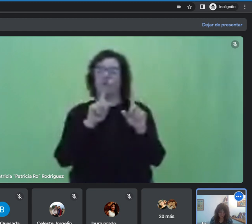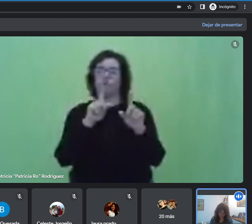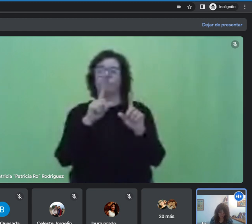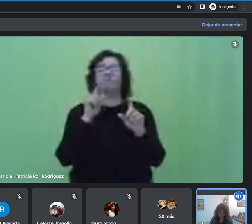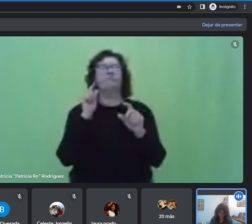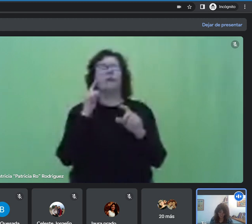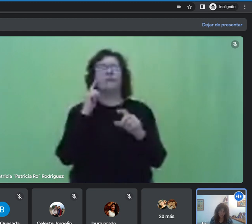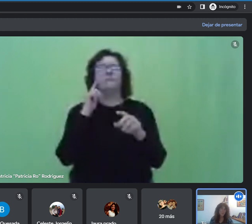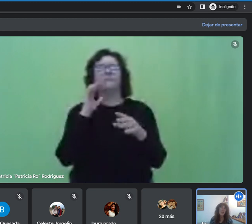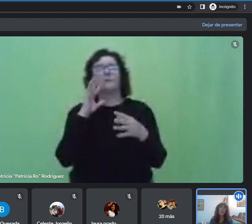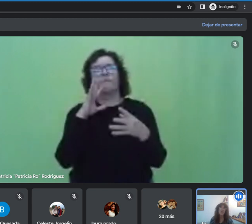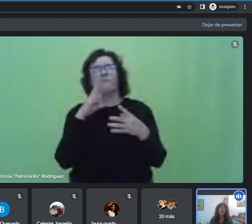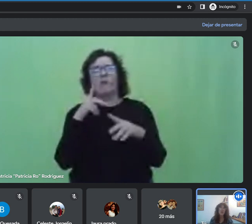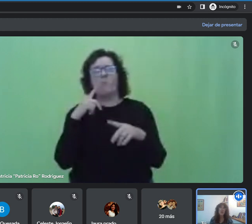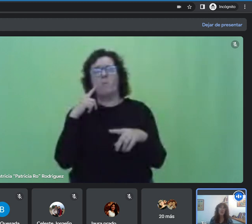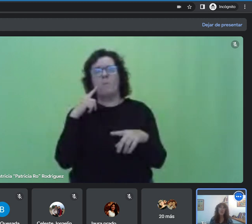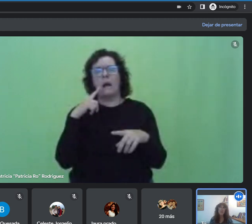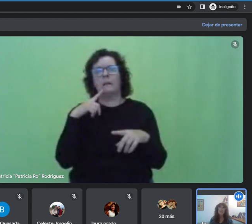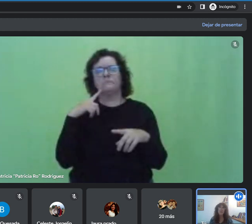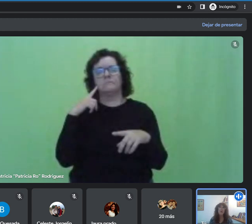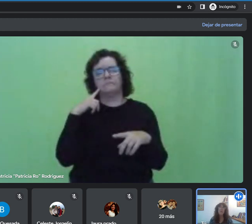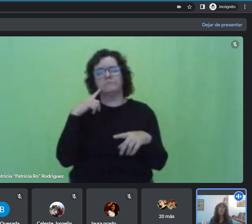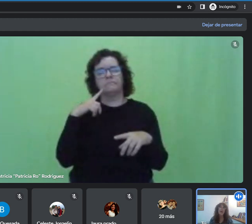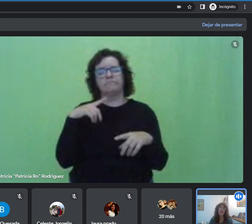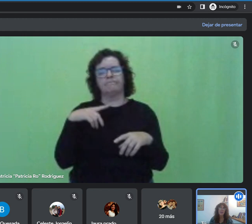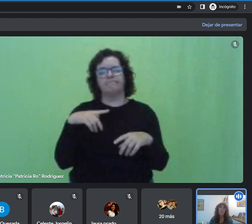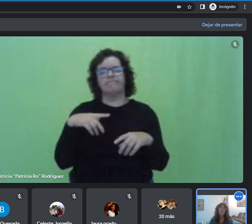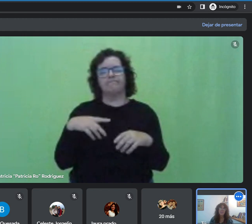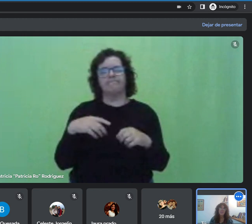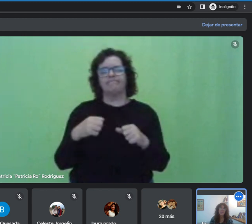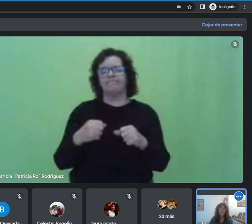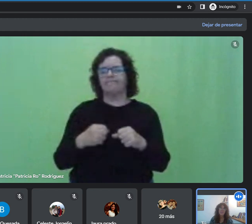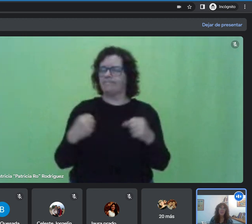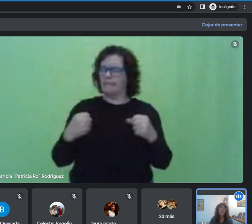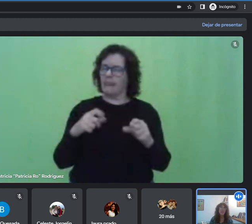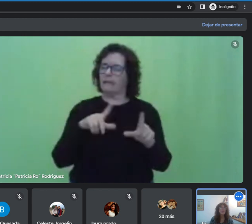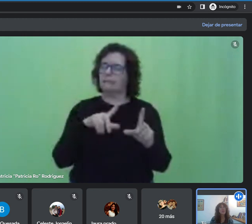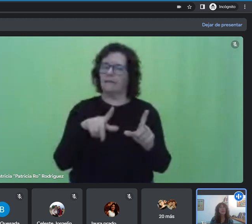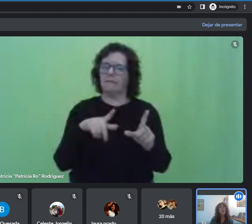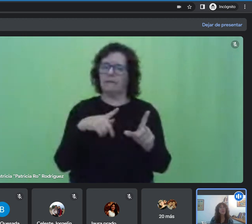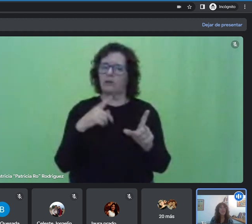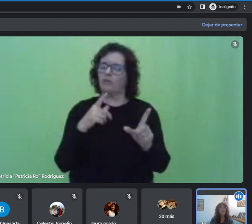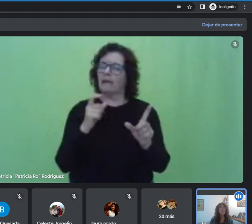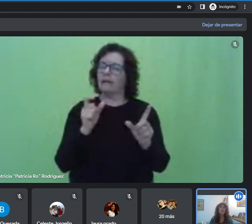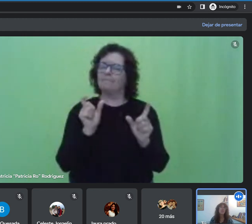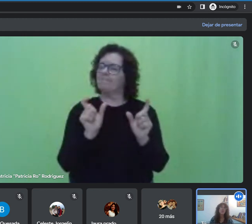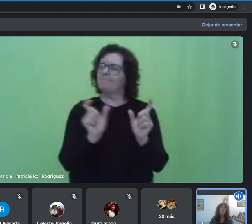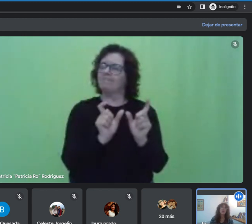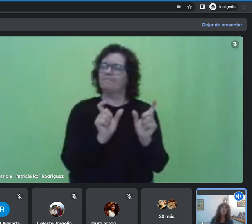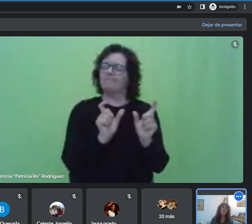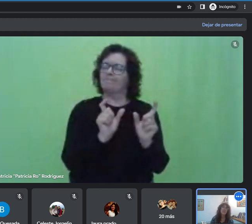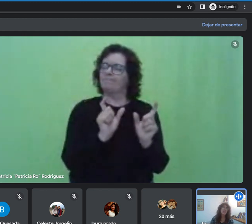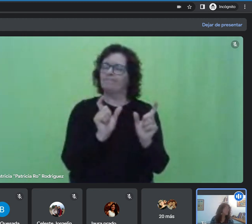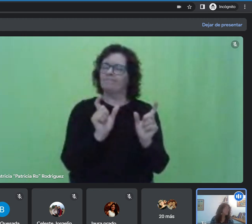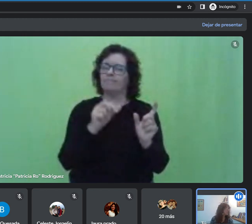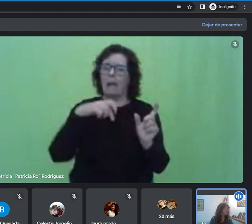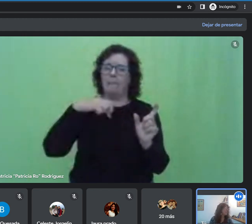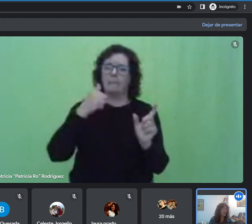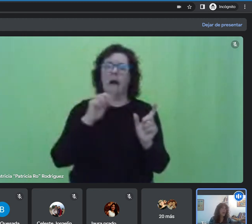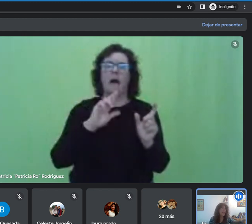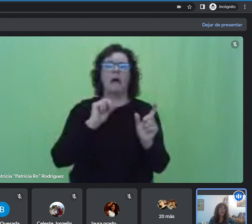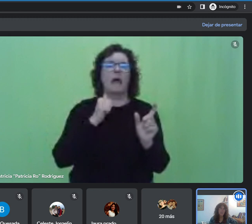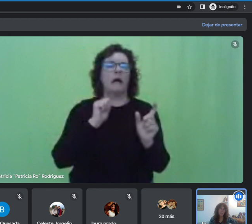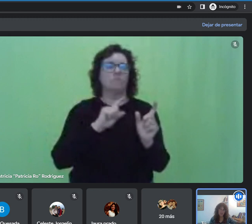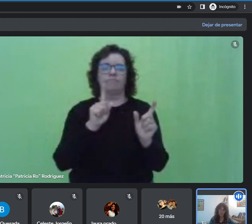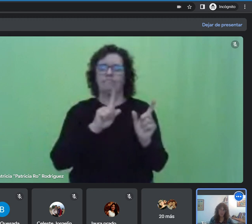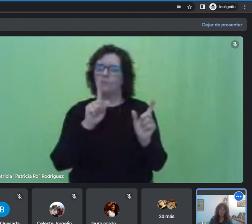¿sí? El desafío es algo, no es para. Entonces hay que fijarse si to se traduce como